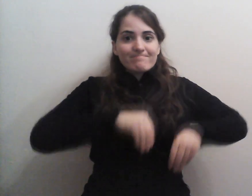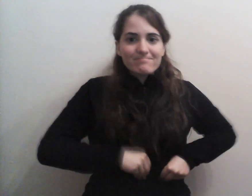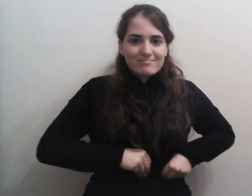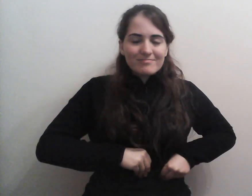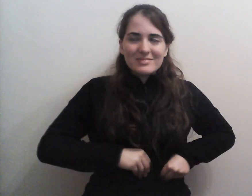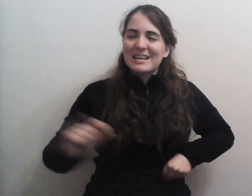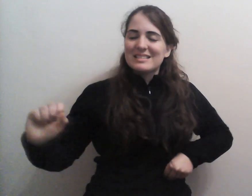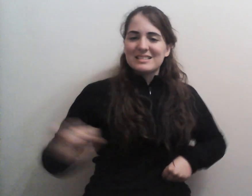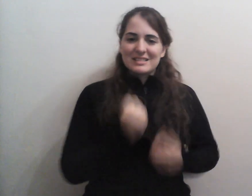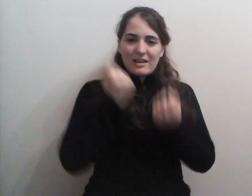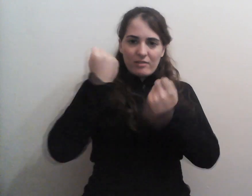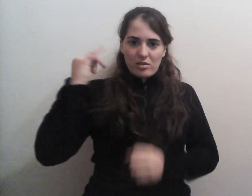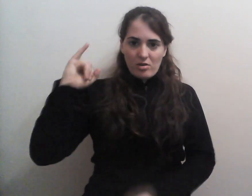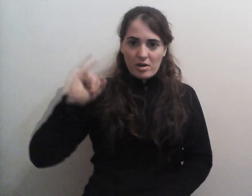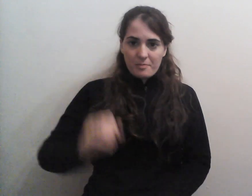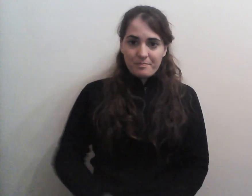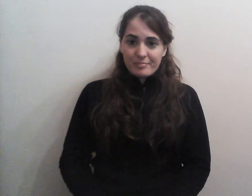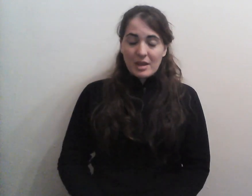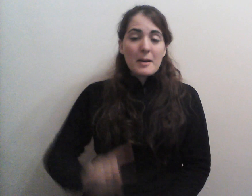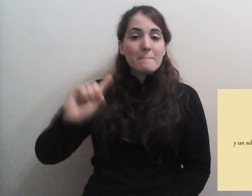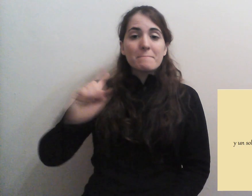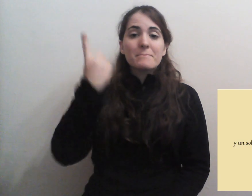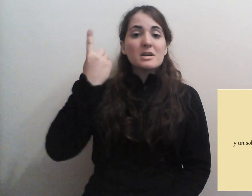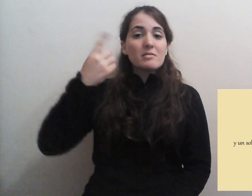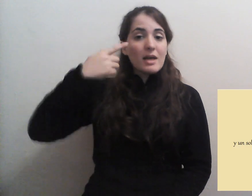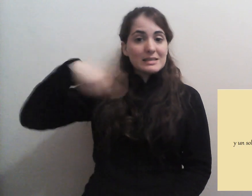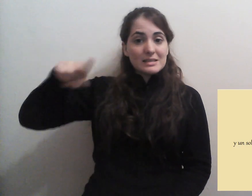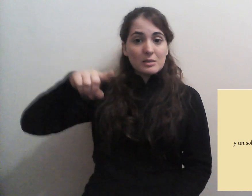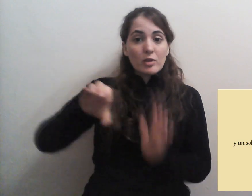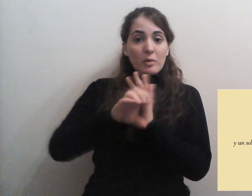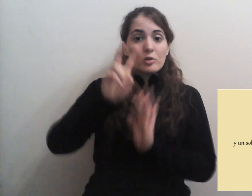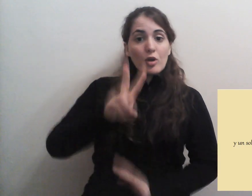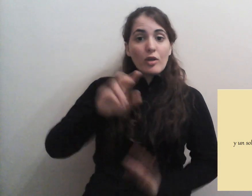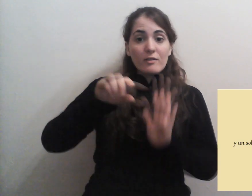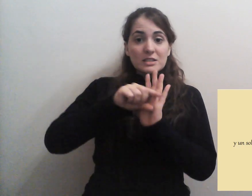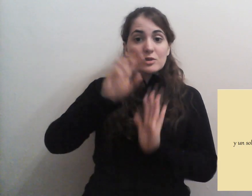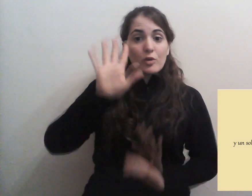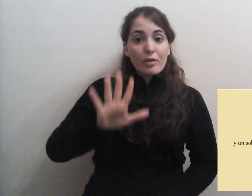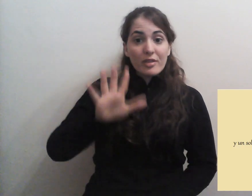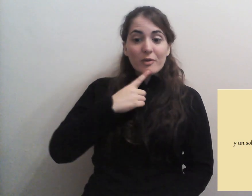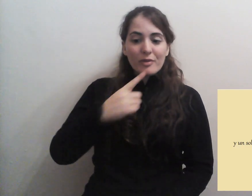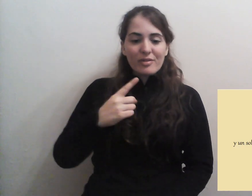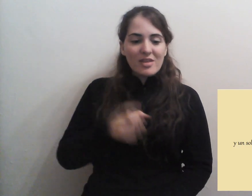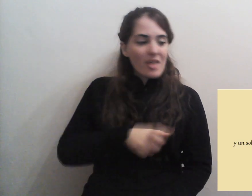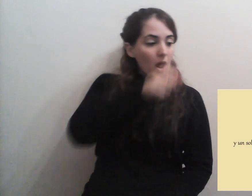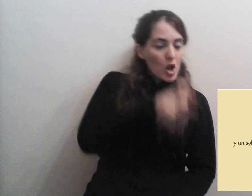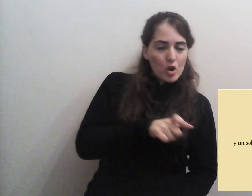Timoteo, 1 Timoteo 2:5, hay un mediador entre Dios y los hombres, Jesucristo